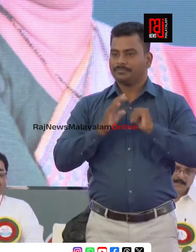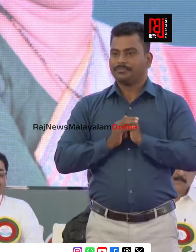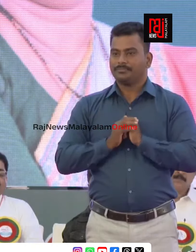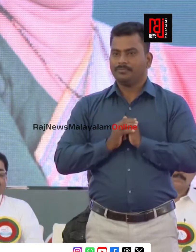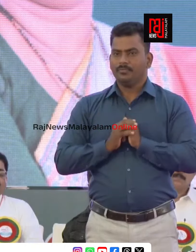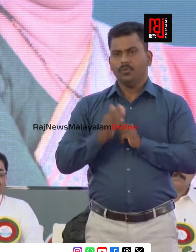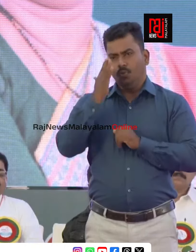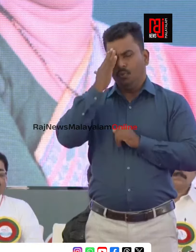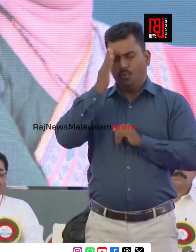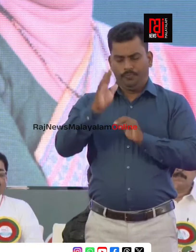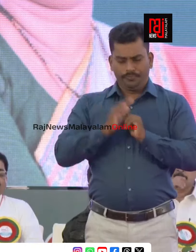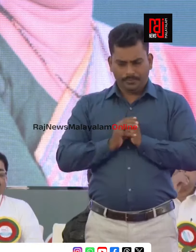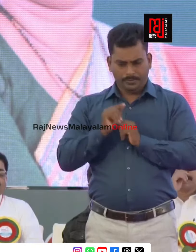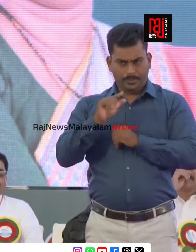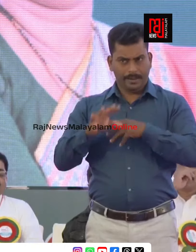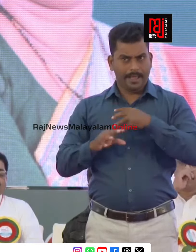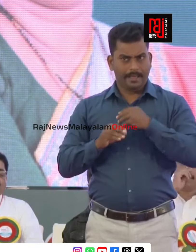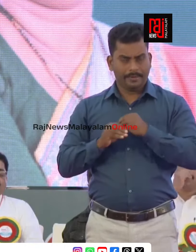നവകേരള സദസ്സുകളുടെ